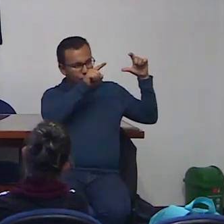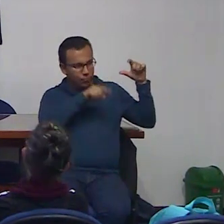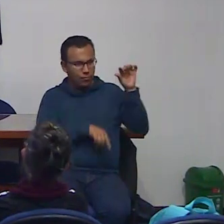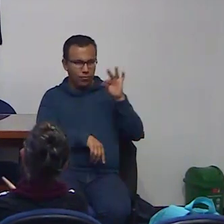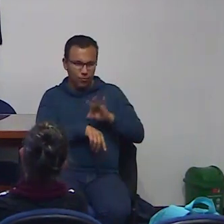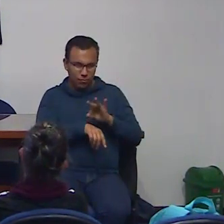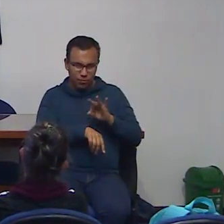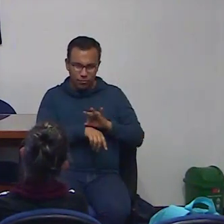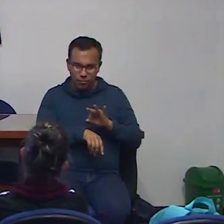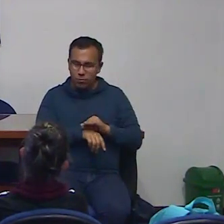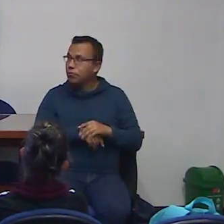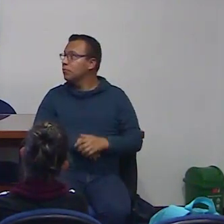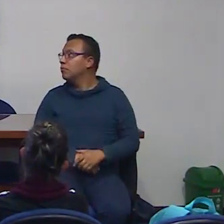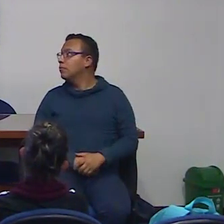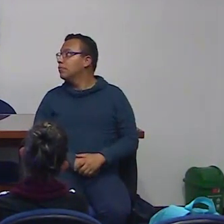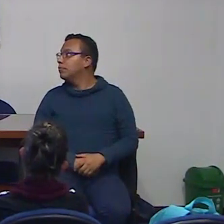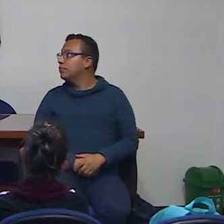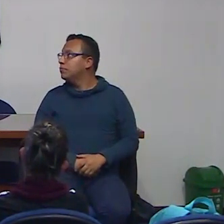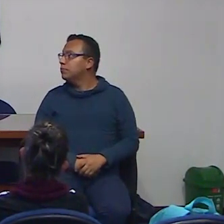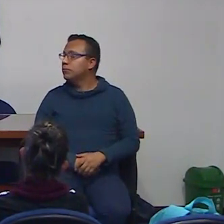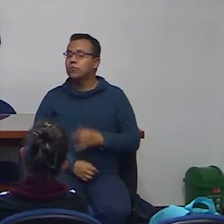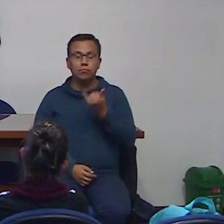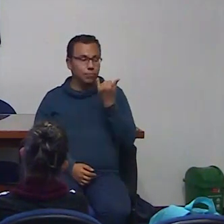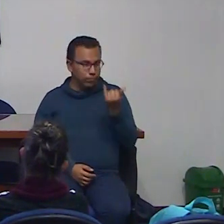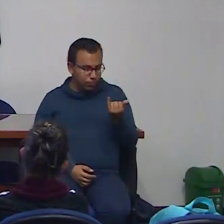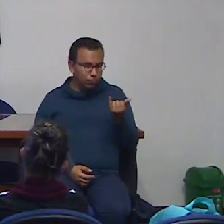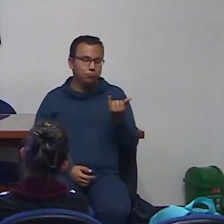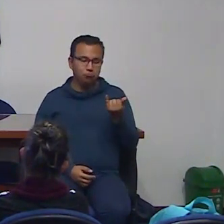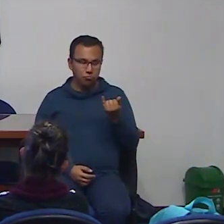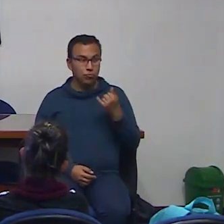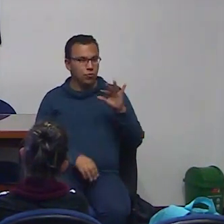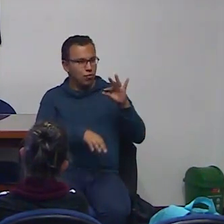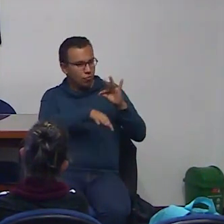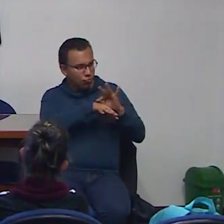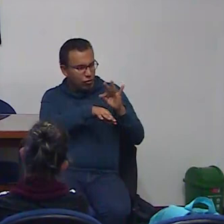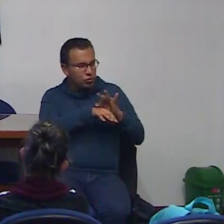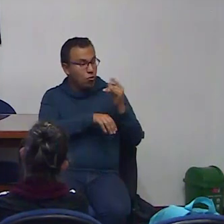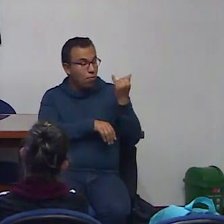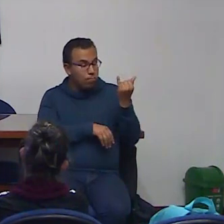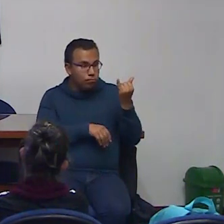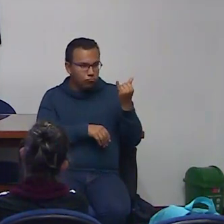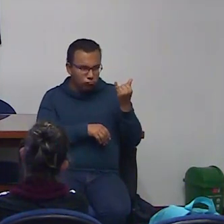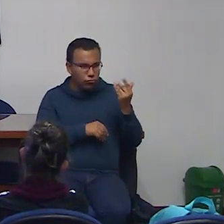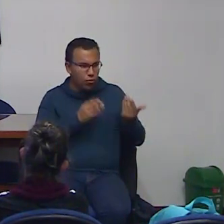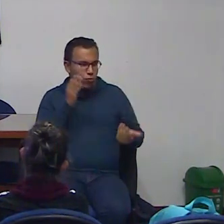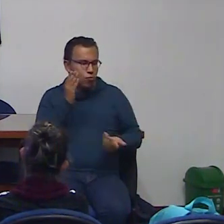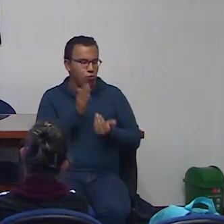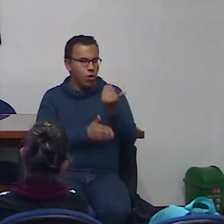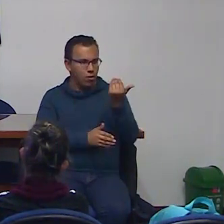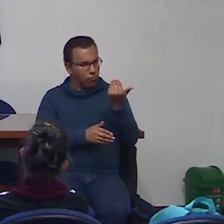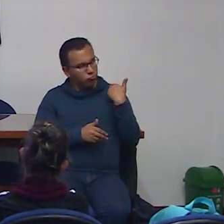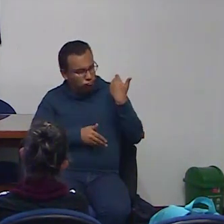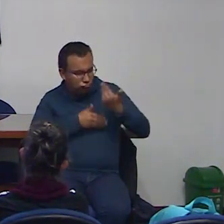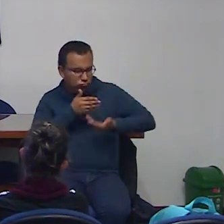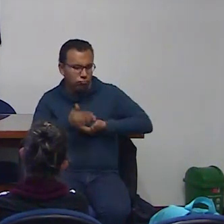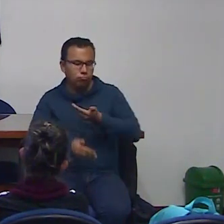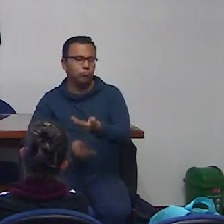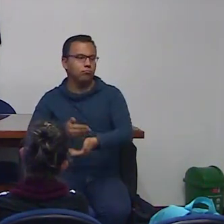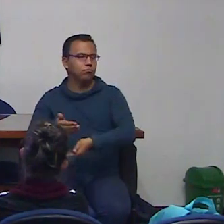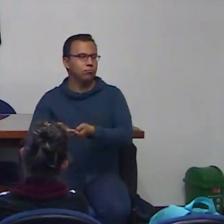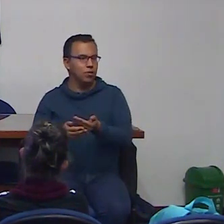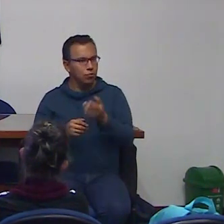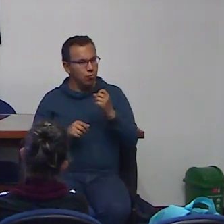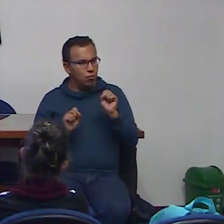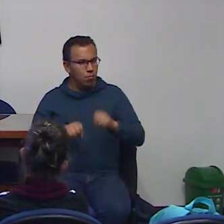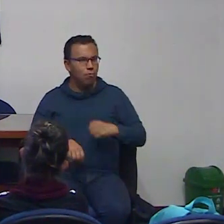RM foundation e digamos que ahí se logró como como dar o tener la posibilidad a través de esto pues tener la